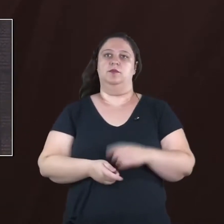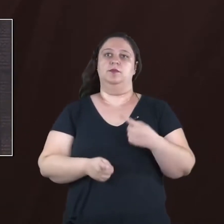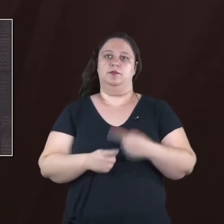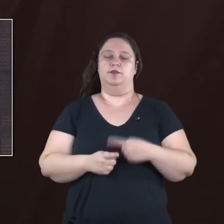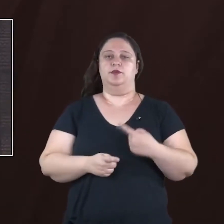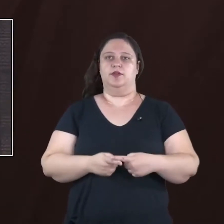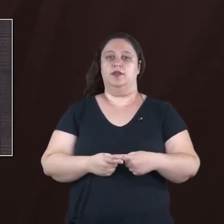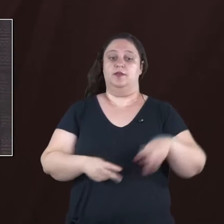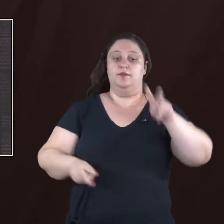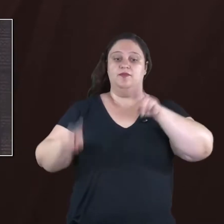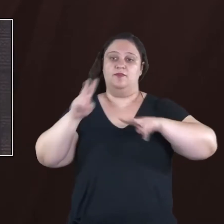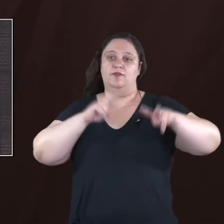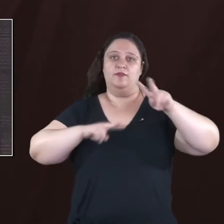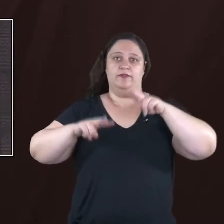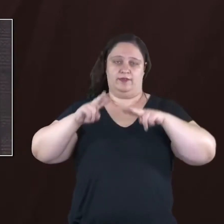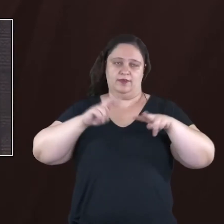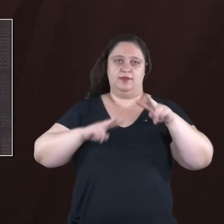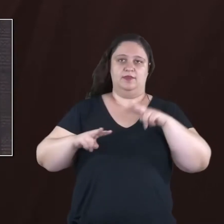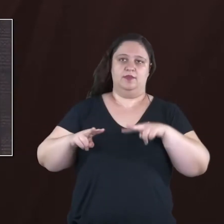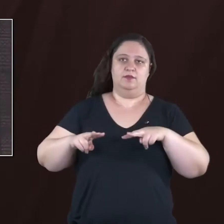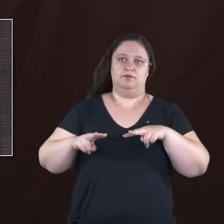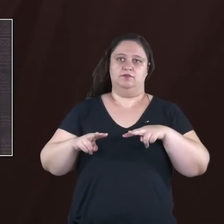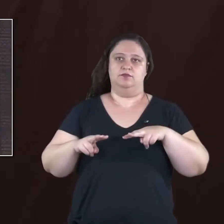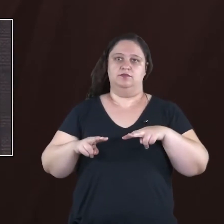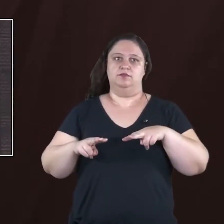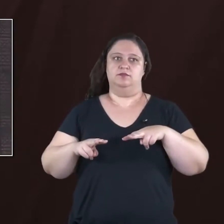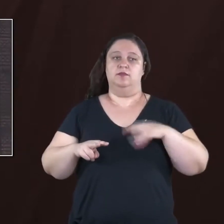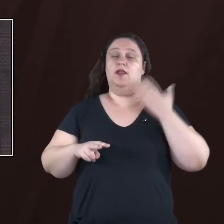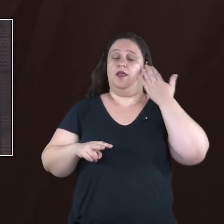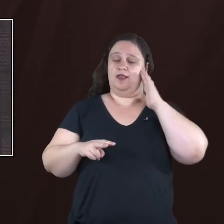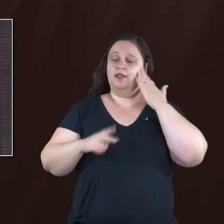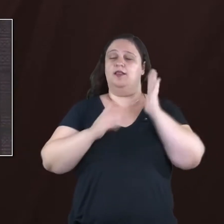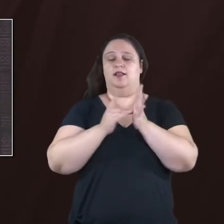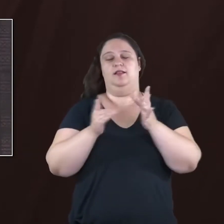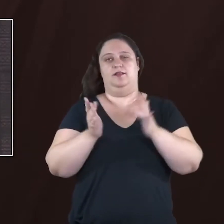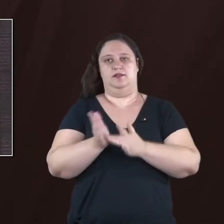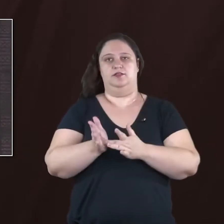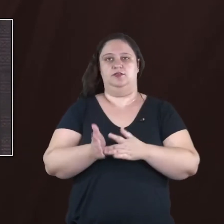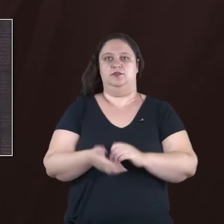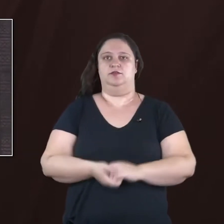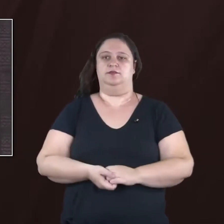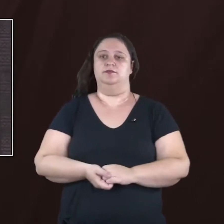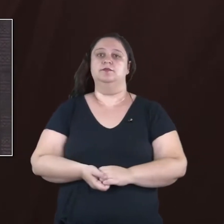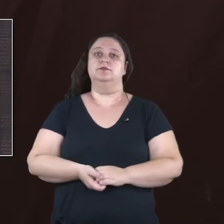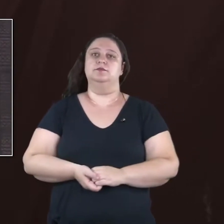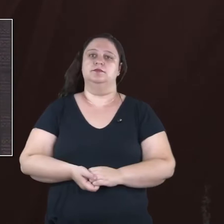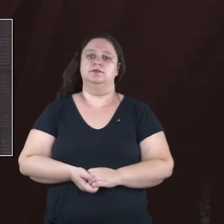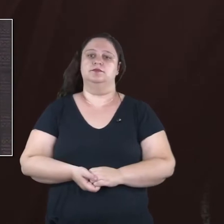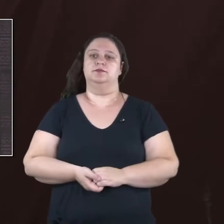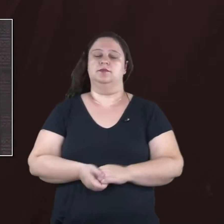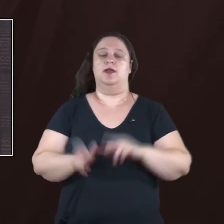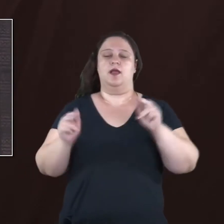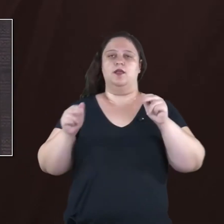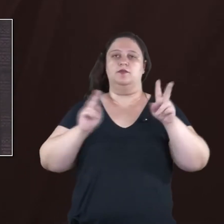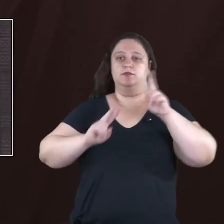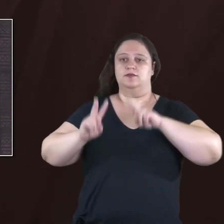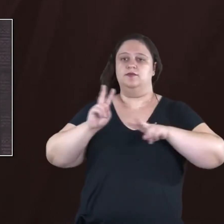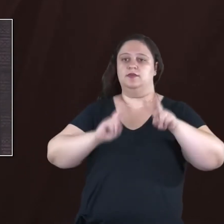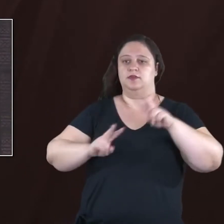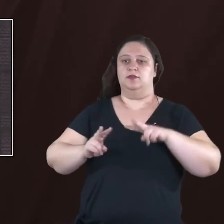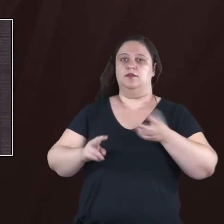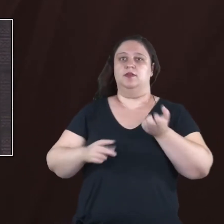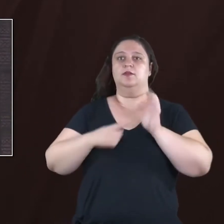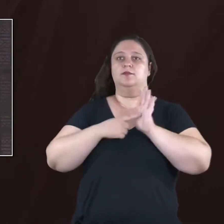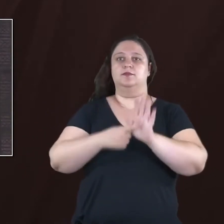visão sobre tudo que ele ouviu falar de Jesus. E com relação à visão, eu também quero